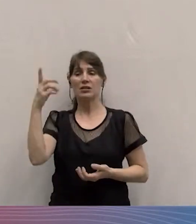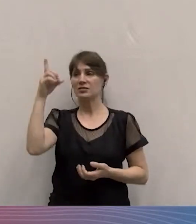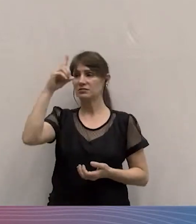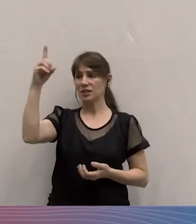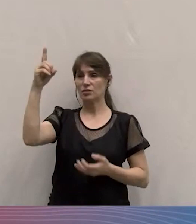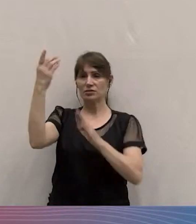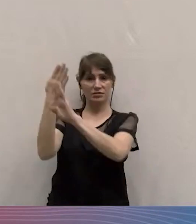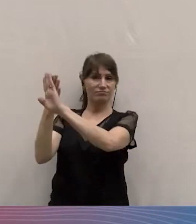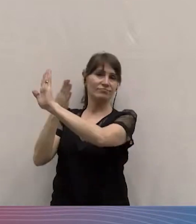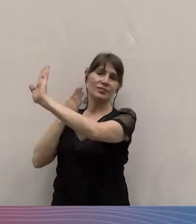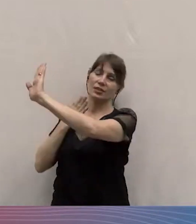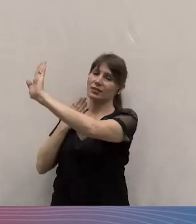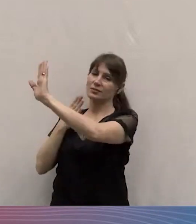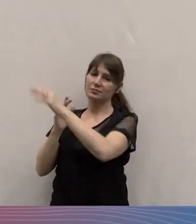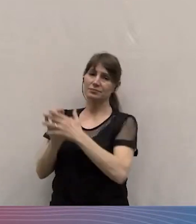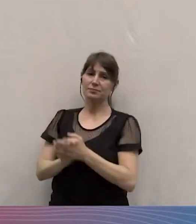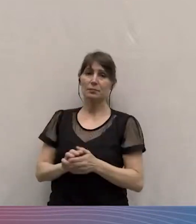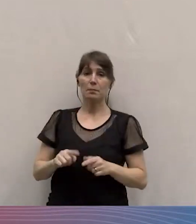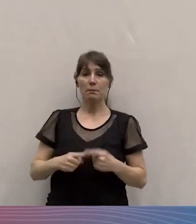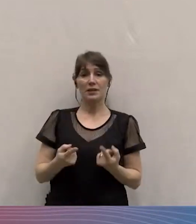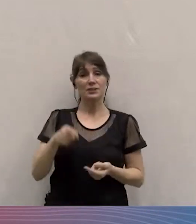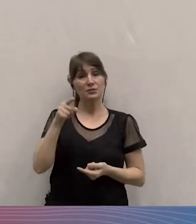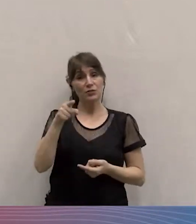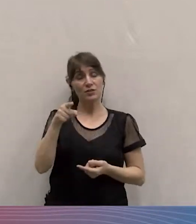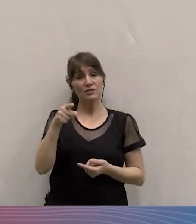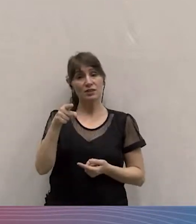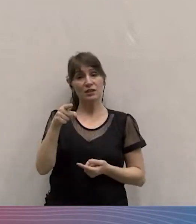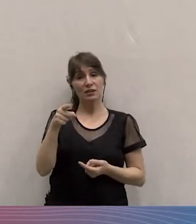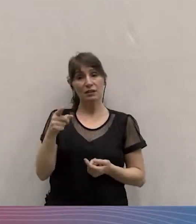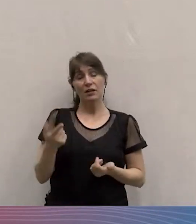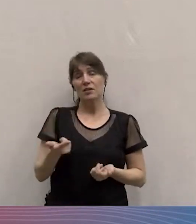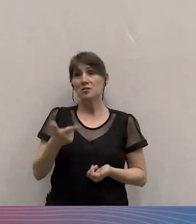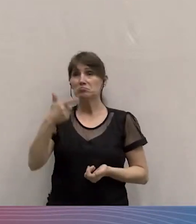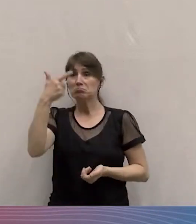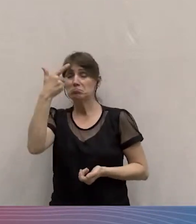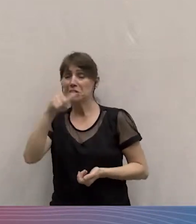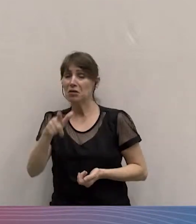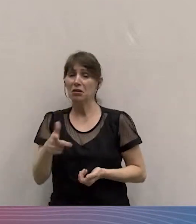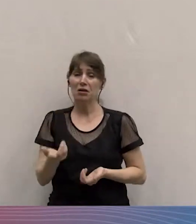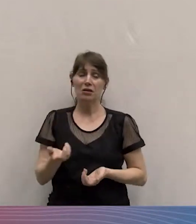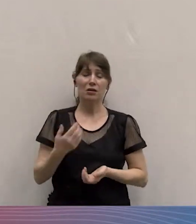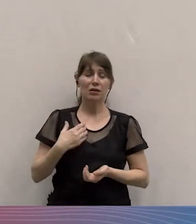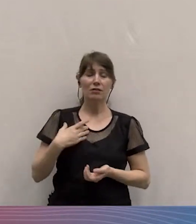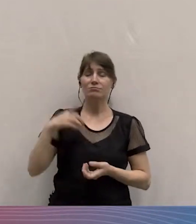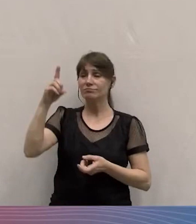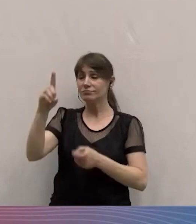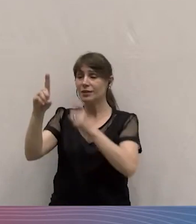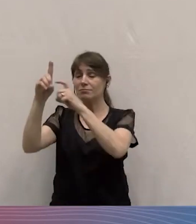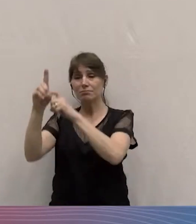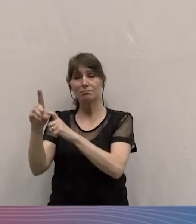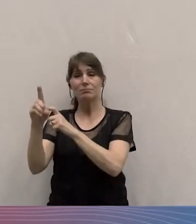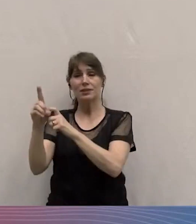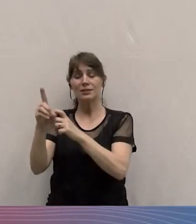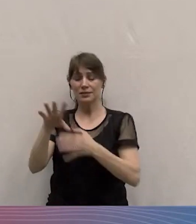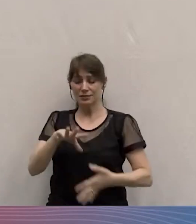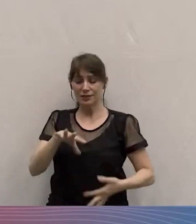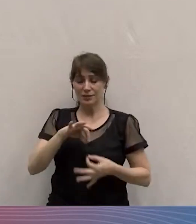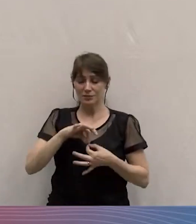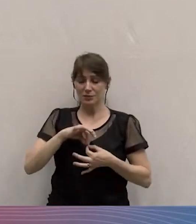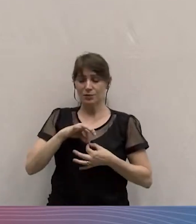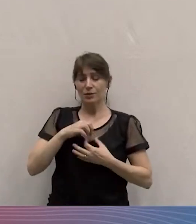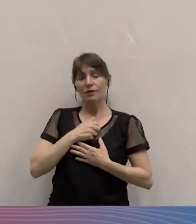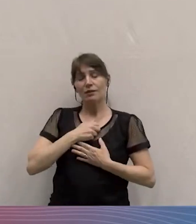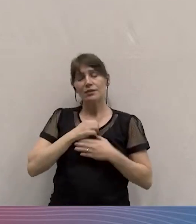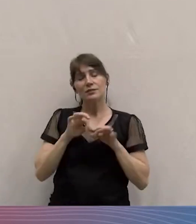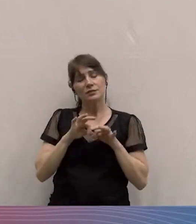você. Quando você acha que você é incapaz e depende do espírito, de espírito